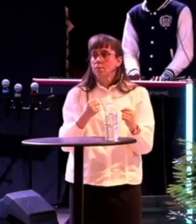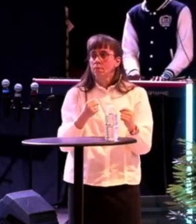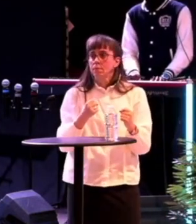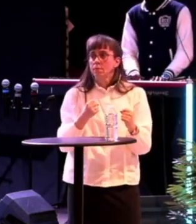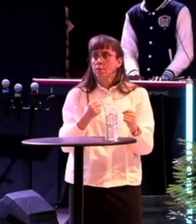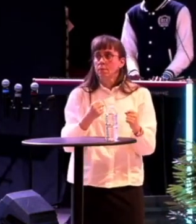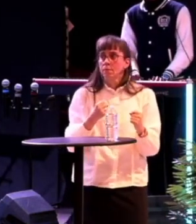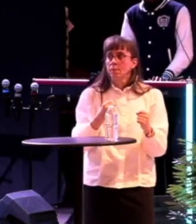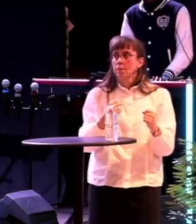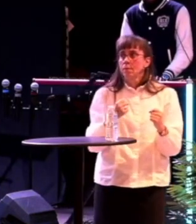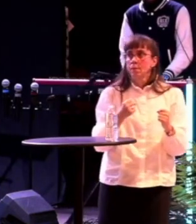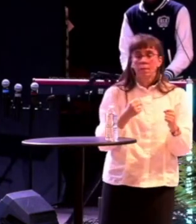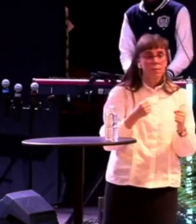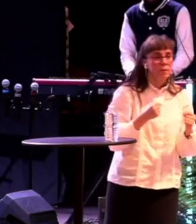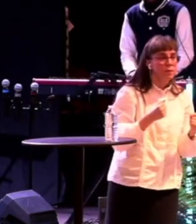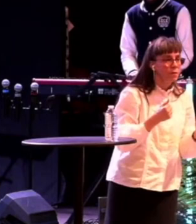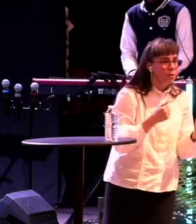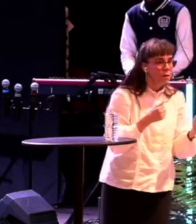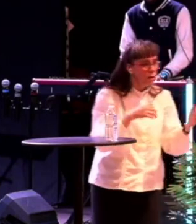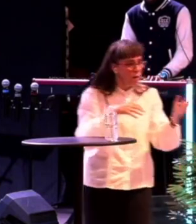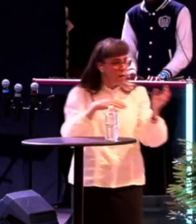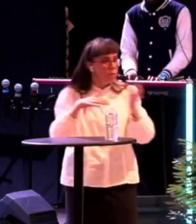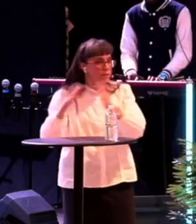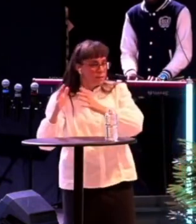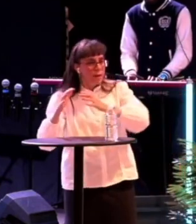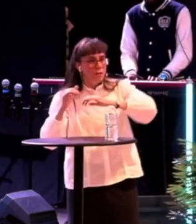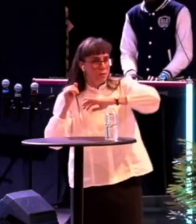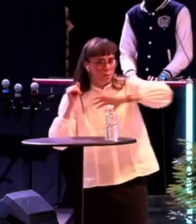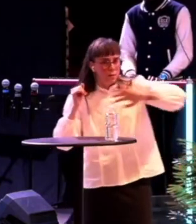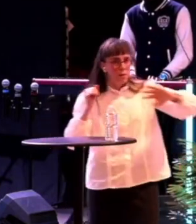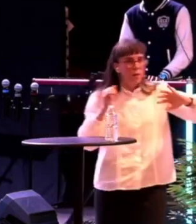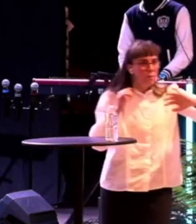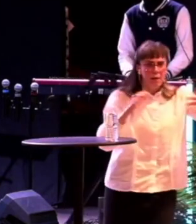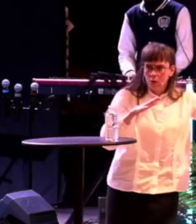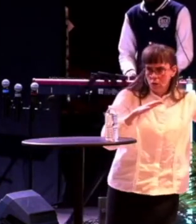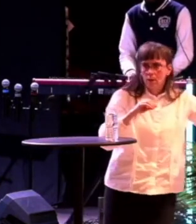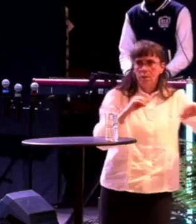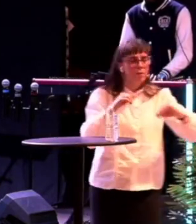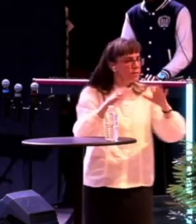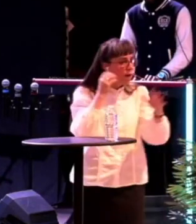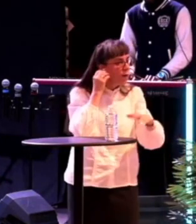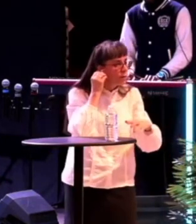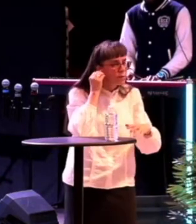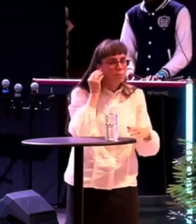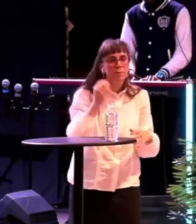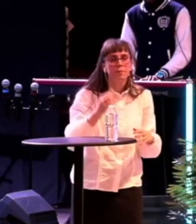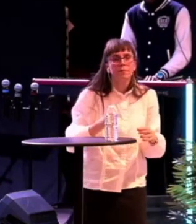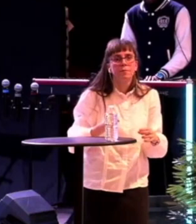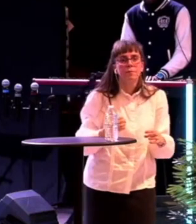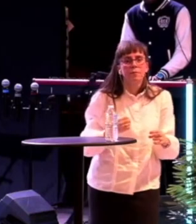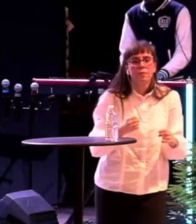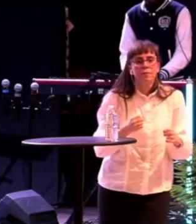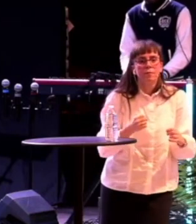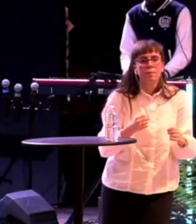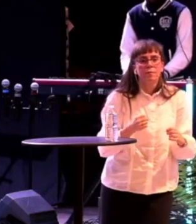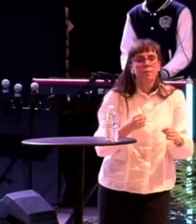70 km à peu près de d'Éphèse. Il était banni à cause de sa foi. He was exiled, banished on this island. Et la